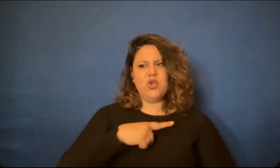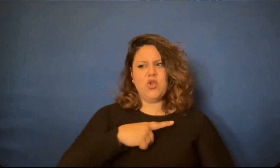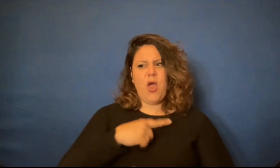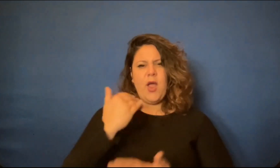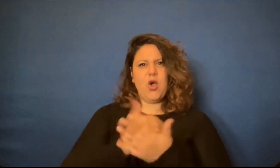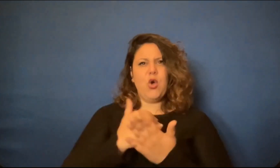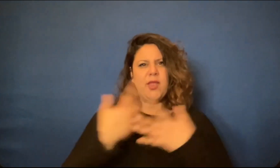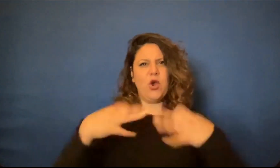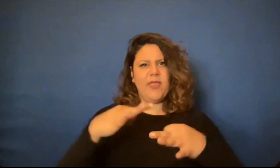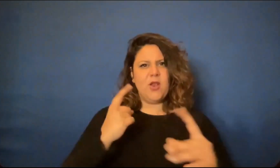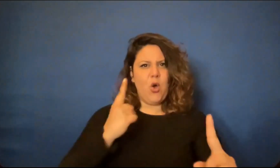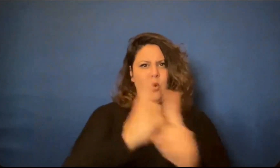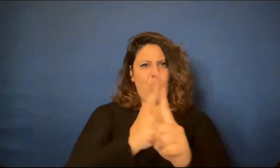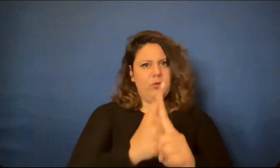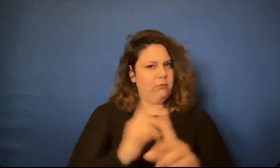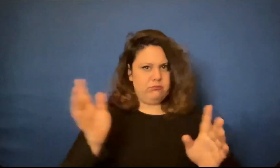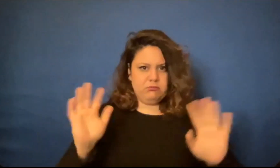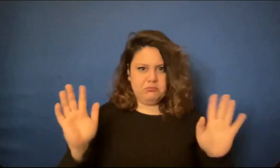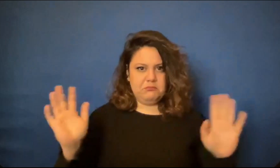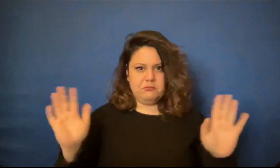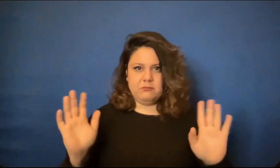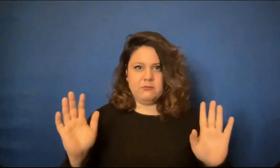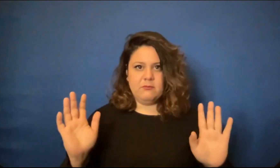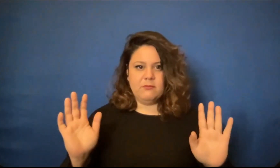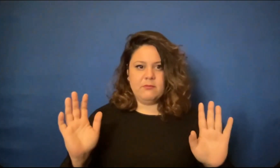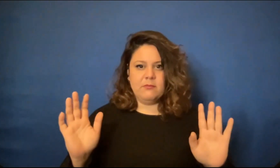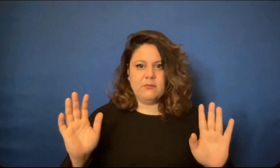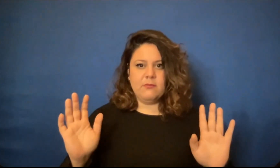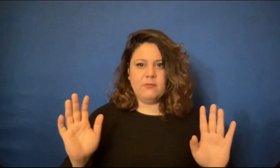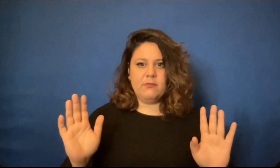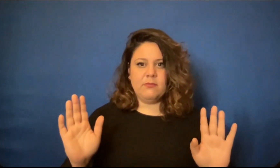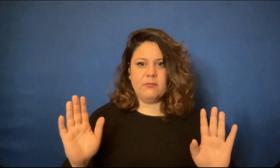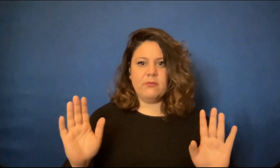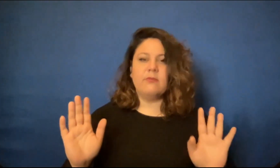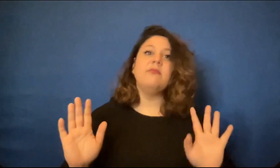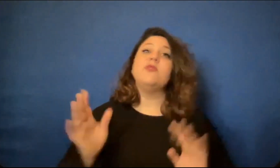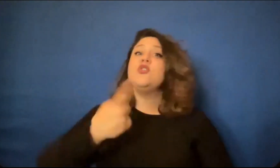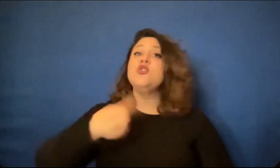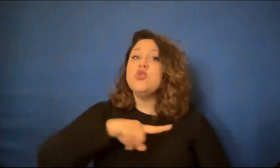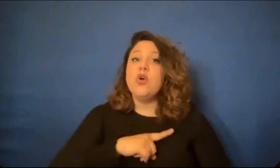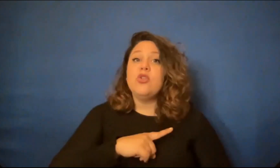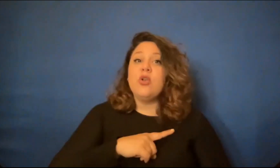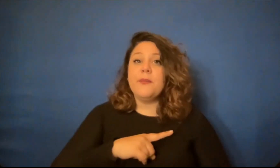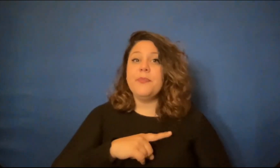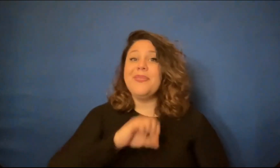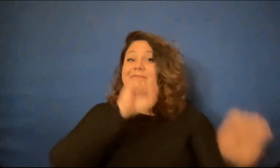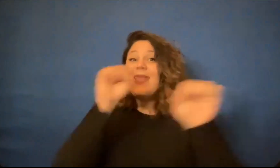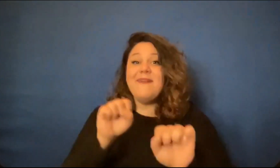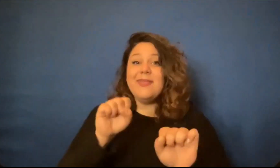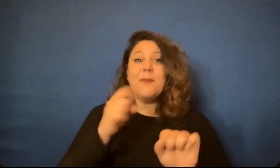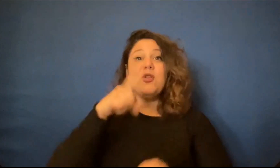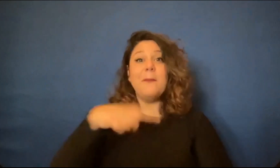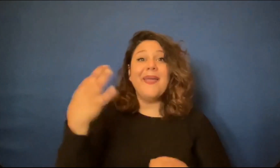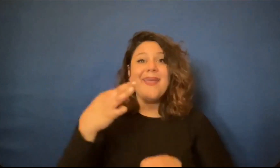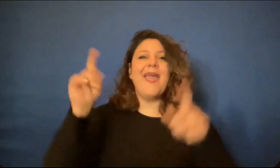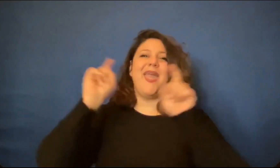nada más lejos de la realidad. Lo que sí que somos unos grandes defensores también de la educación especial, porque